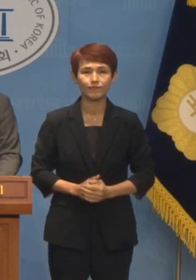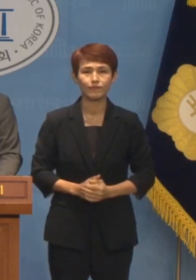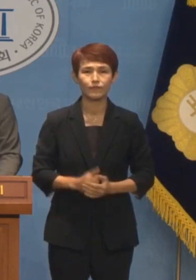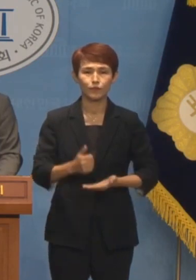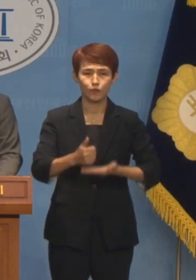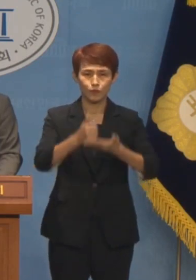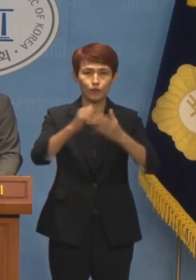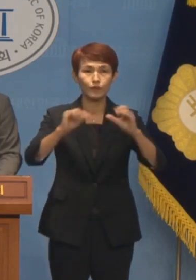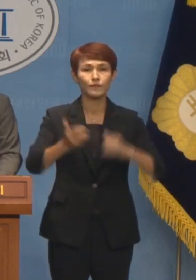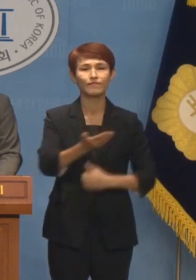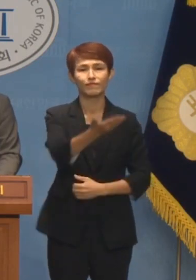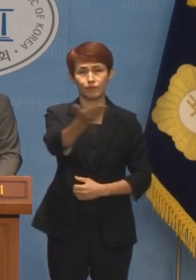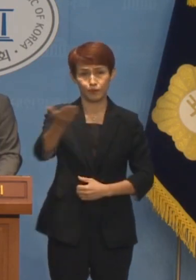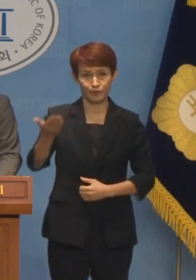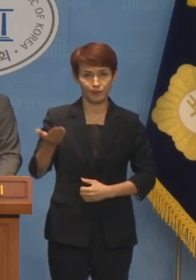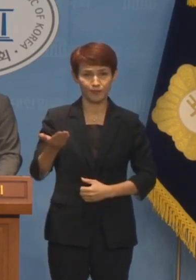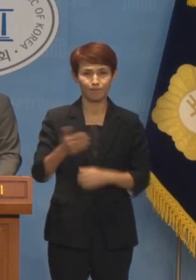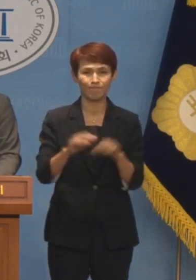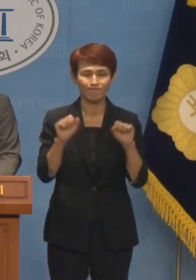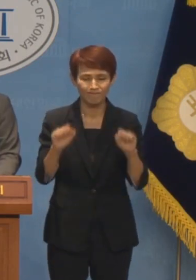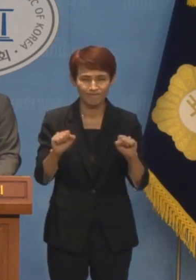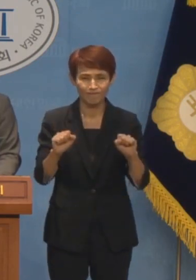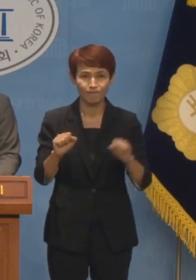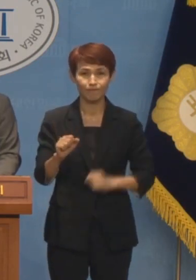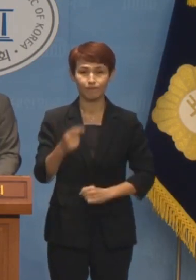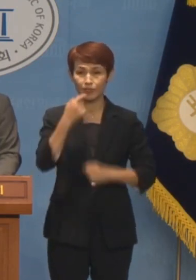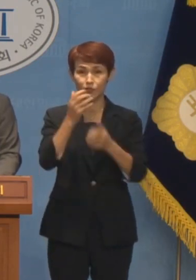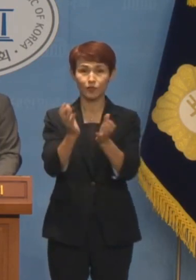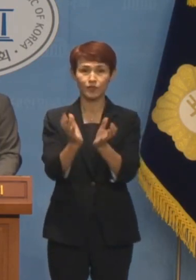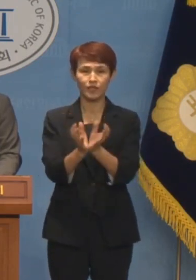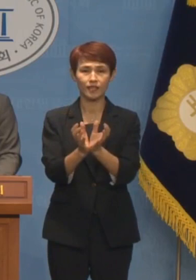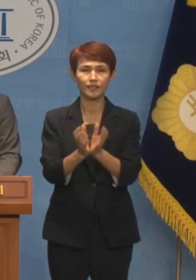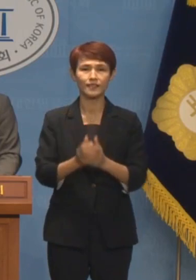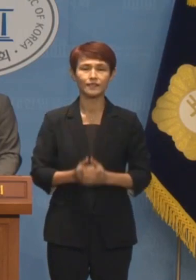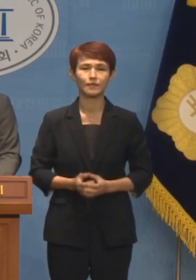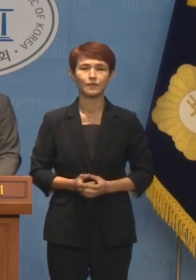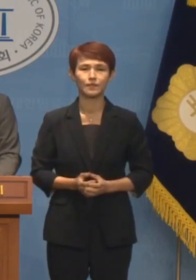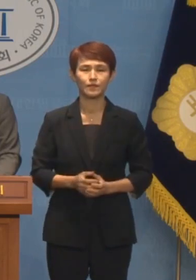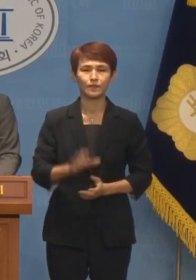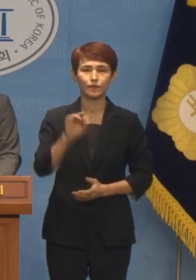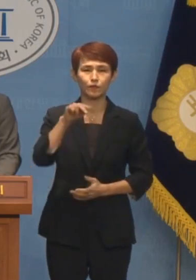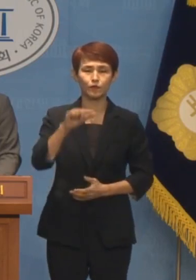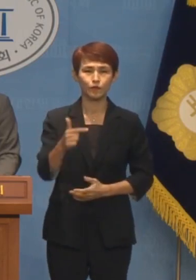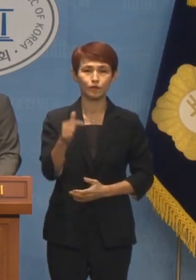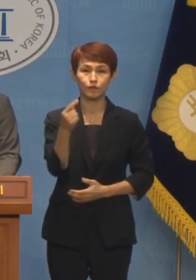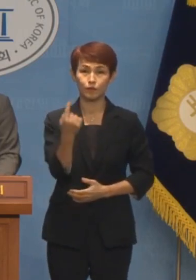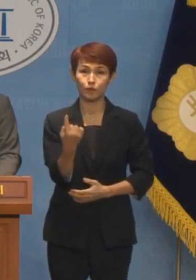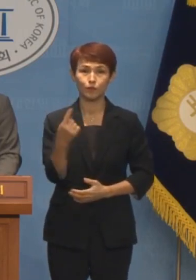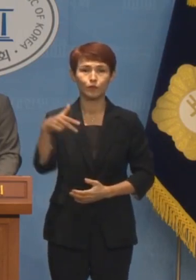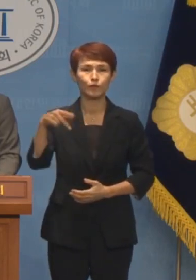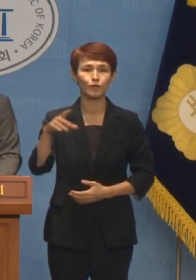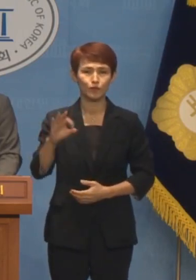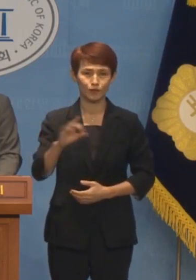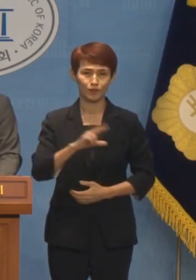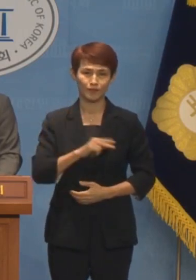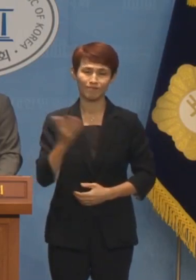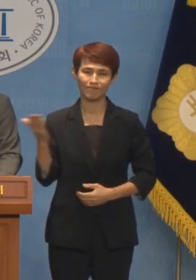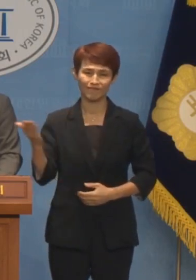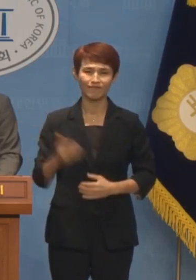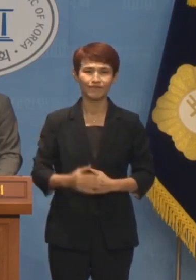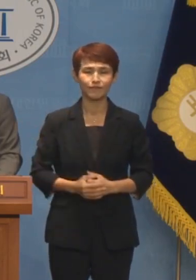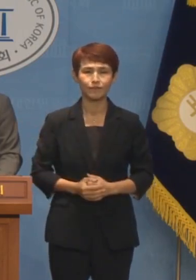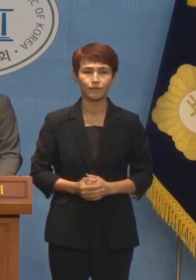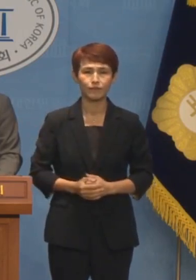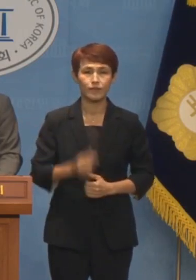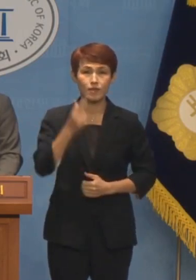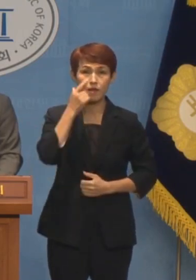존경하는 국민 여러분, 안녕하십니까? 더불어민주당 경기 구리시 출신 국회의원 윤호중입니다.